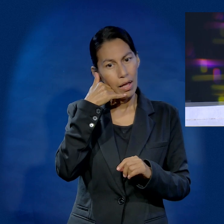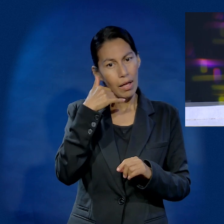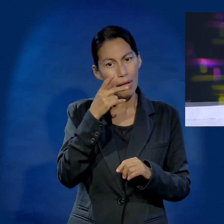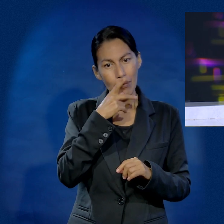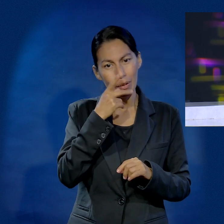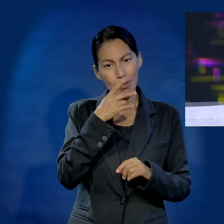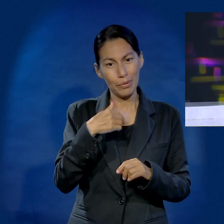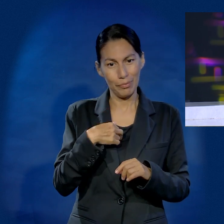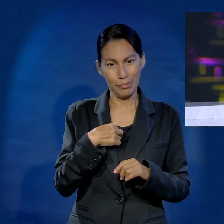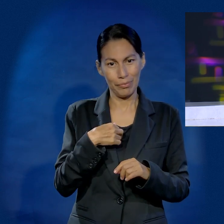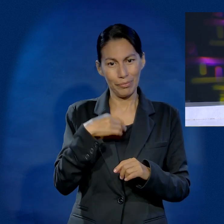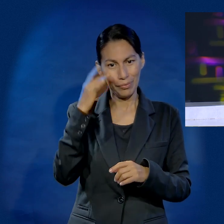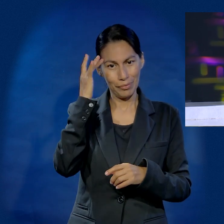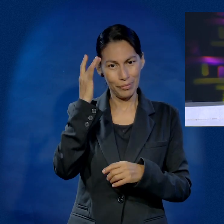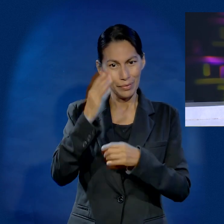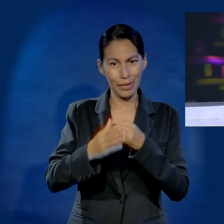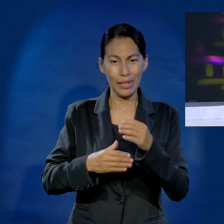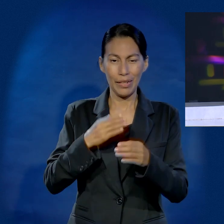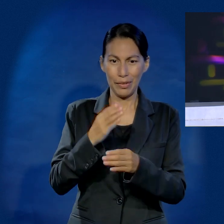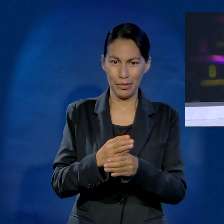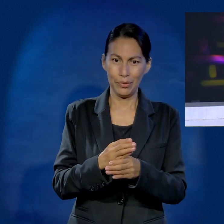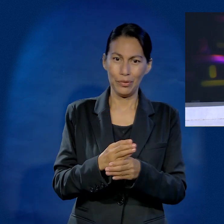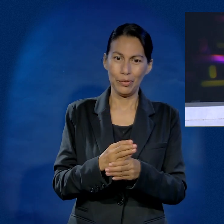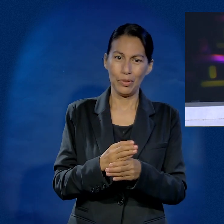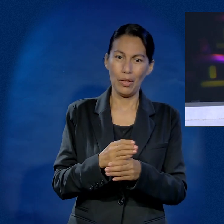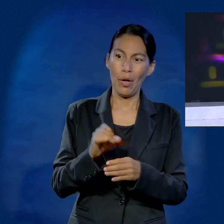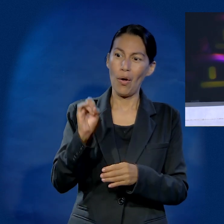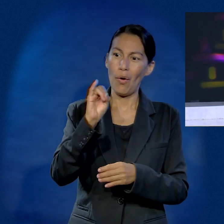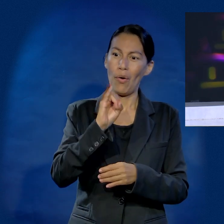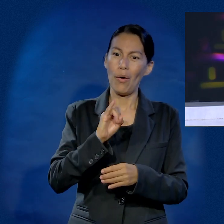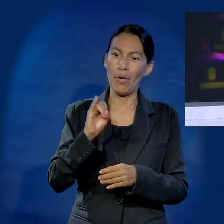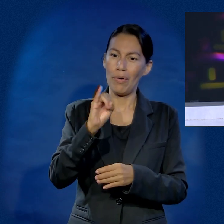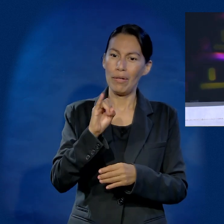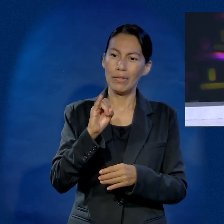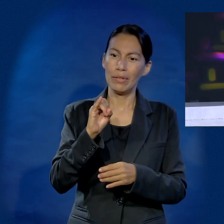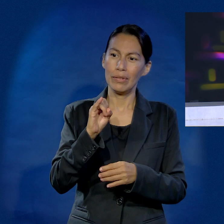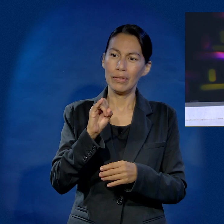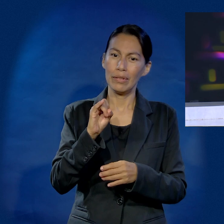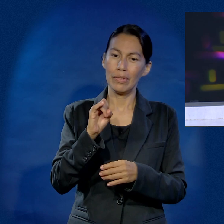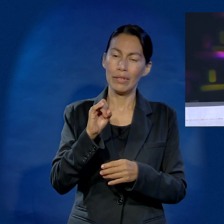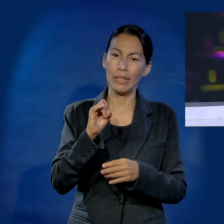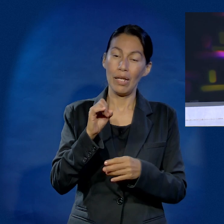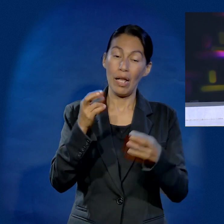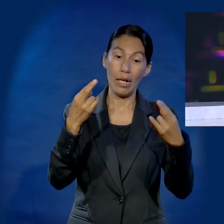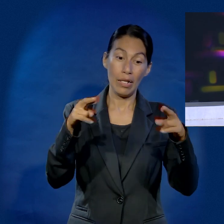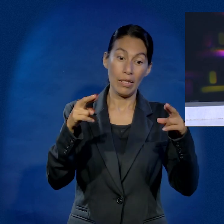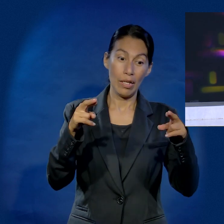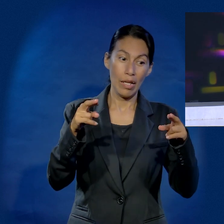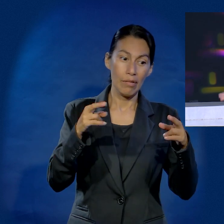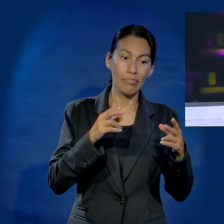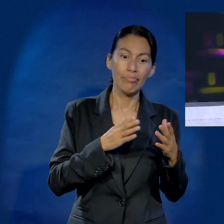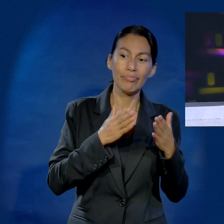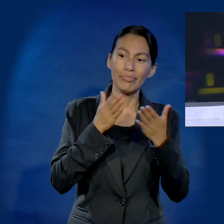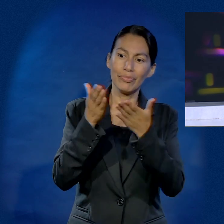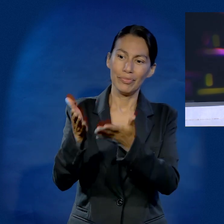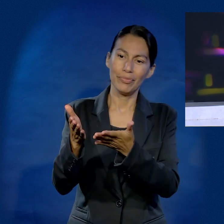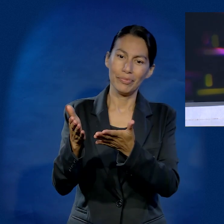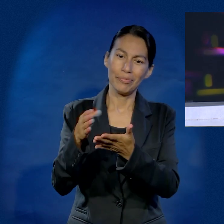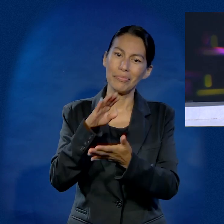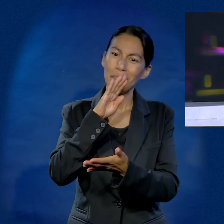por teléfono y me dice, pastor, voy a cumplir años. El jueves voy a ir a celebrar a un restaurante con